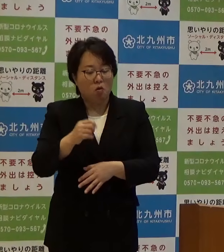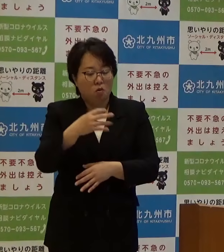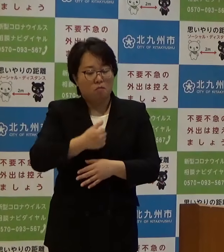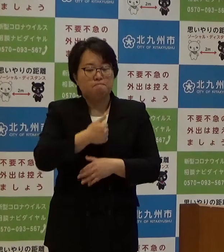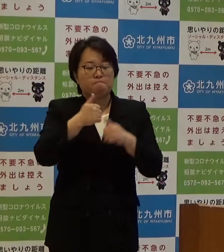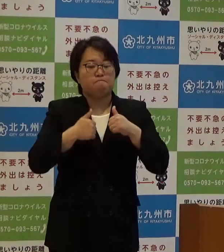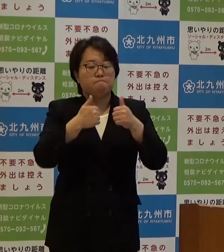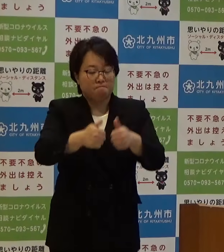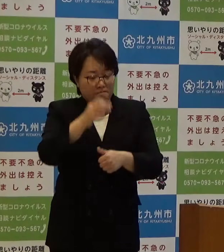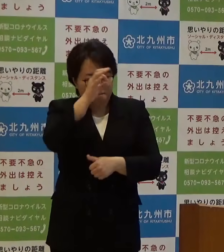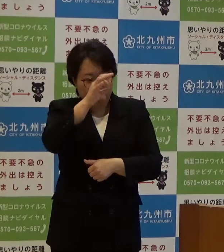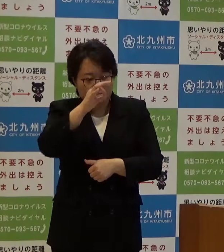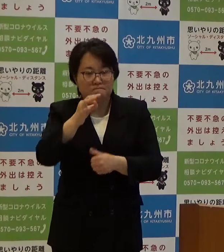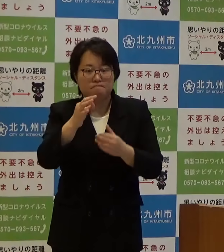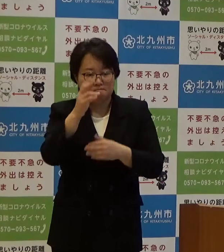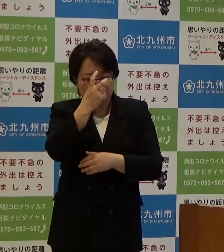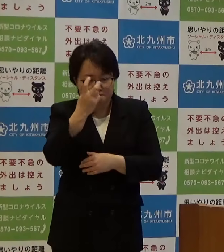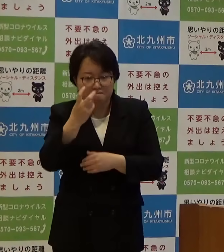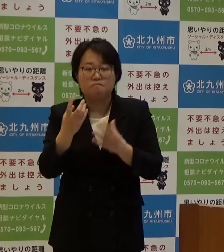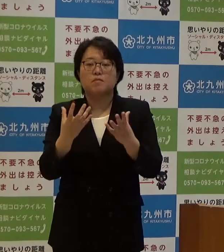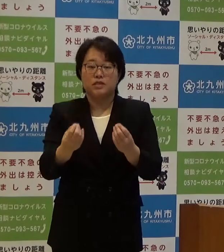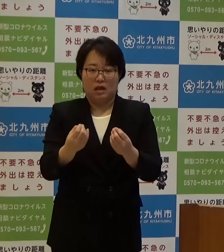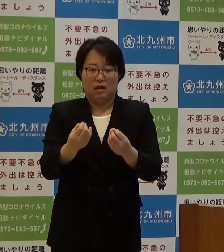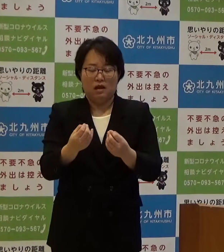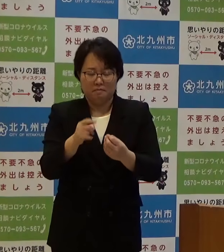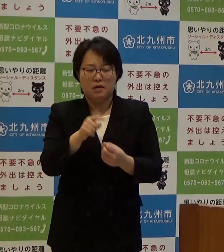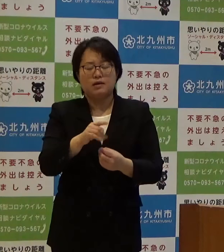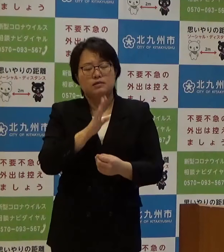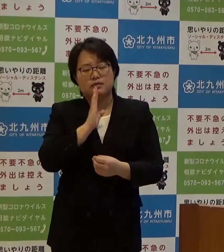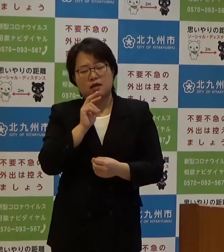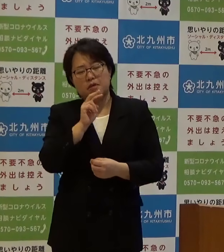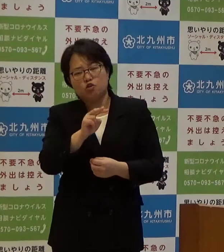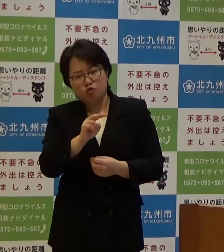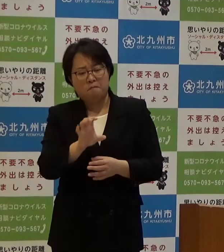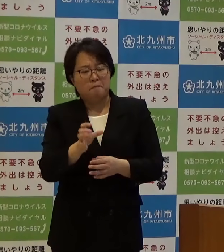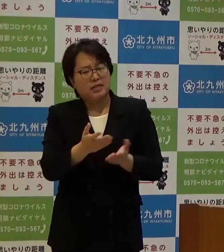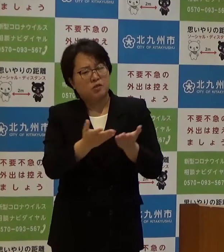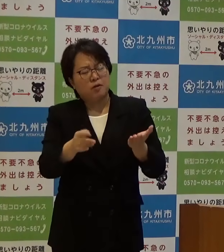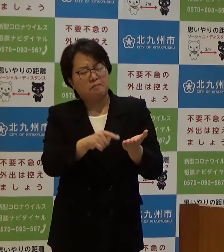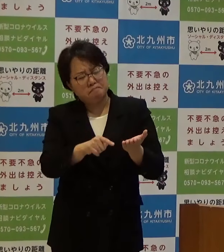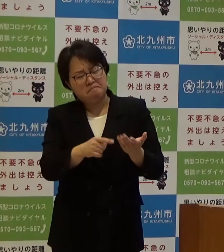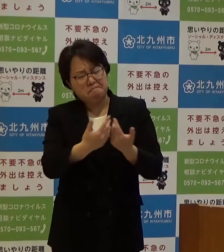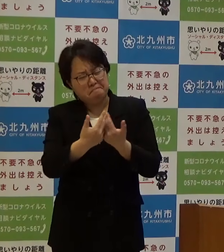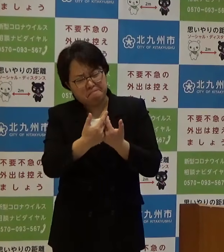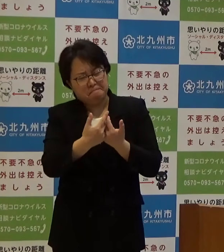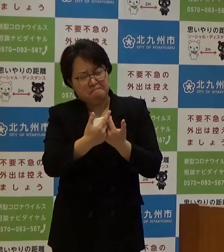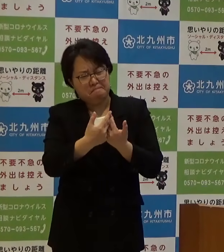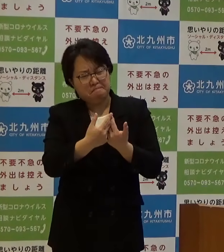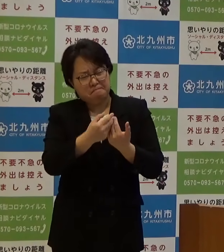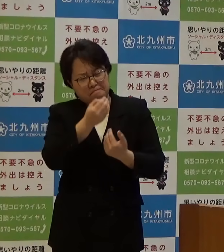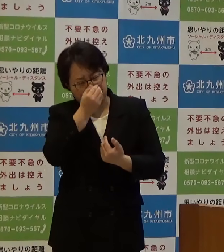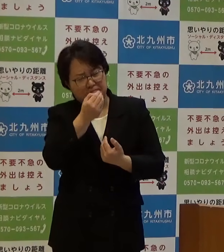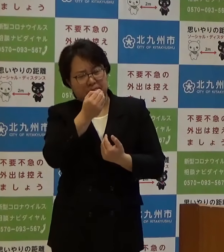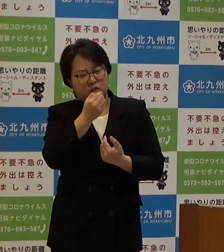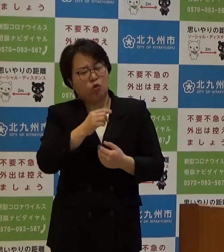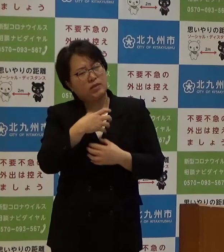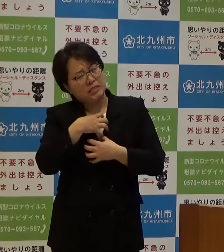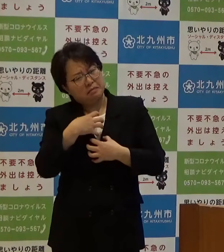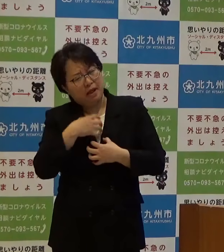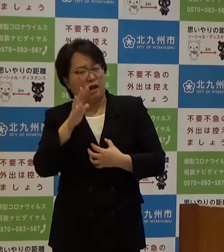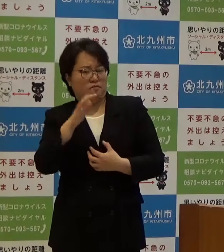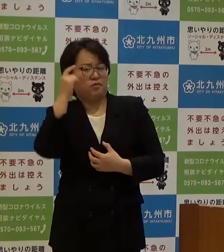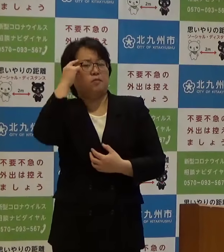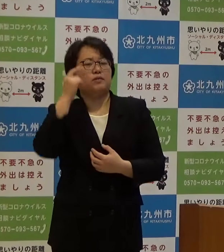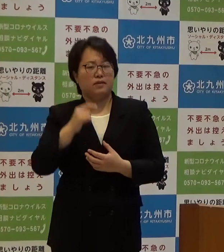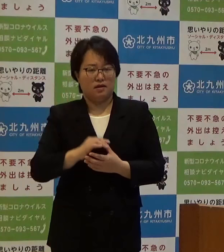り、パチンコ屋についても心配な状況になっているということであります。そこで副市長と副知事